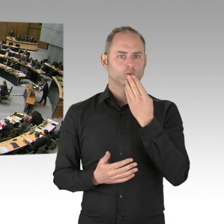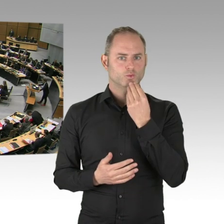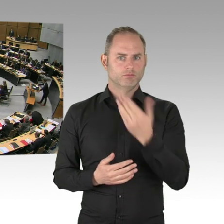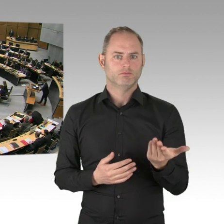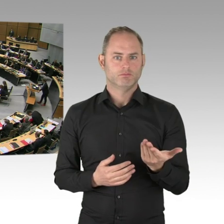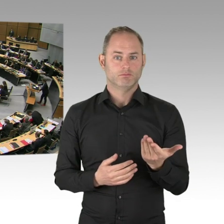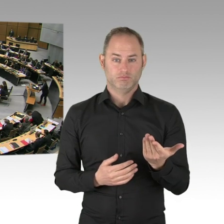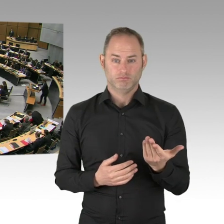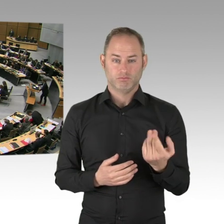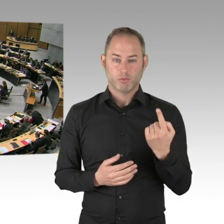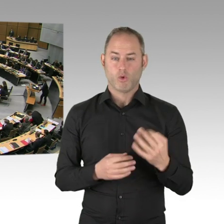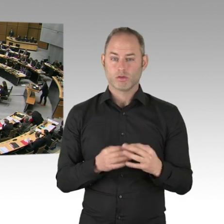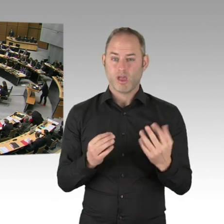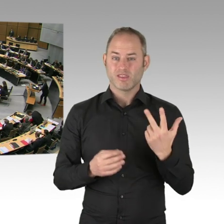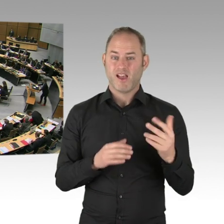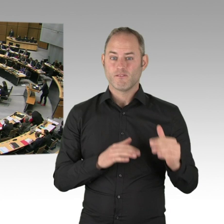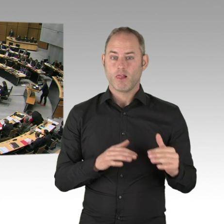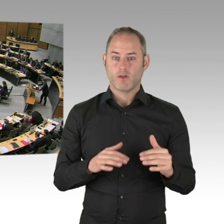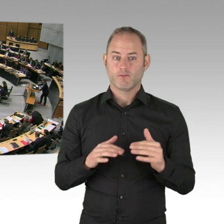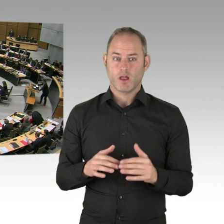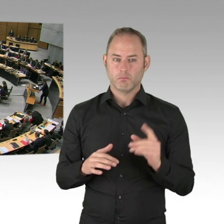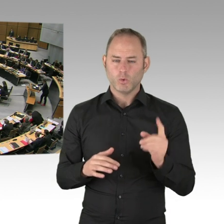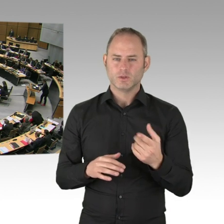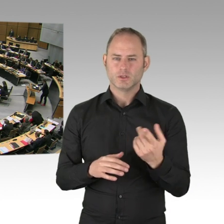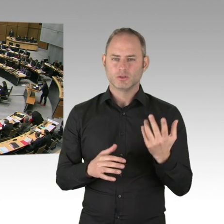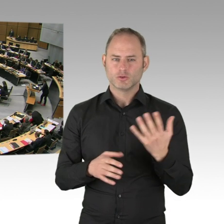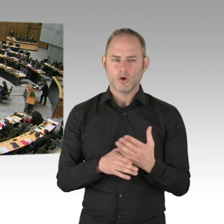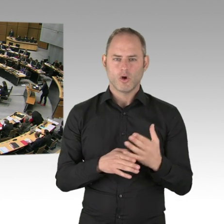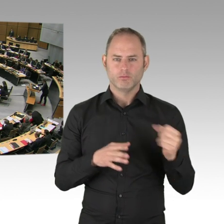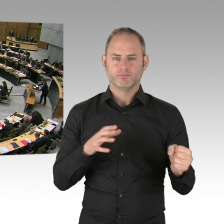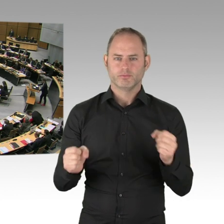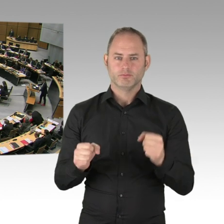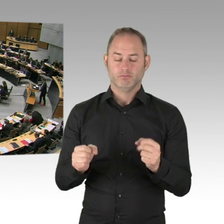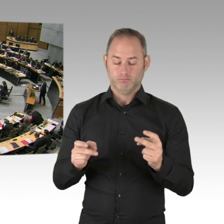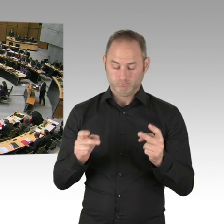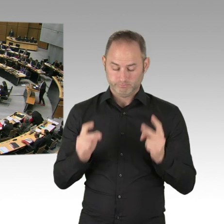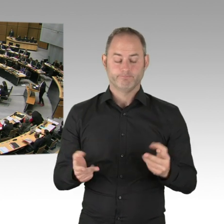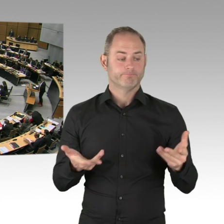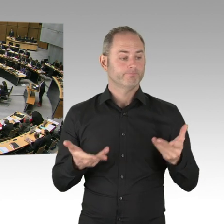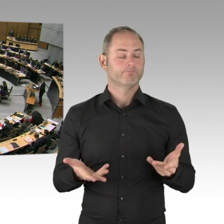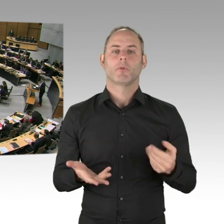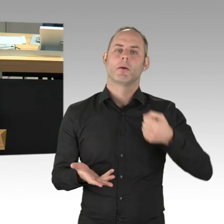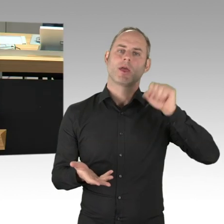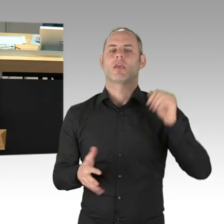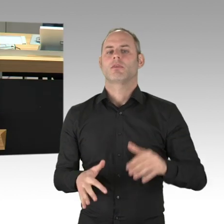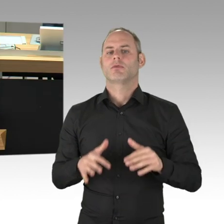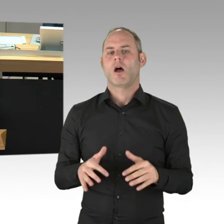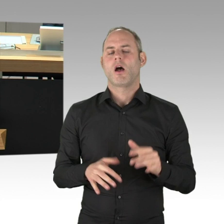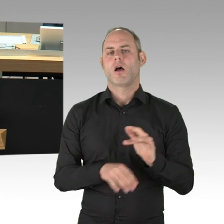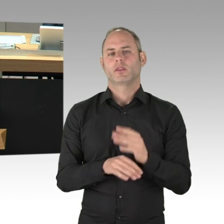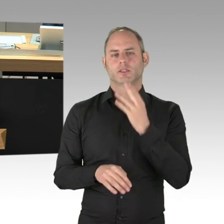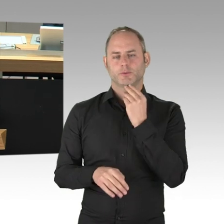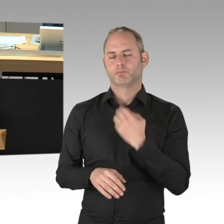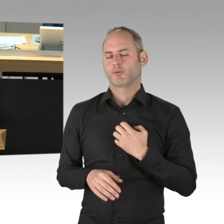Auch in diesem Jahr gab es bereits zahlreiche Vorfälle. Am 28. Januar fuhr beispielsweise eine Frau mit einem Freund in der